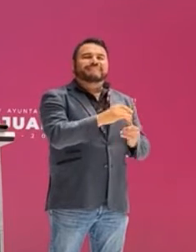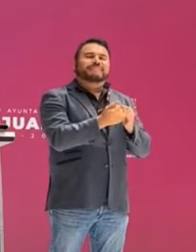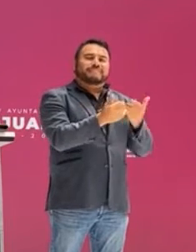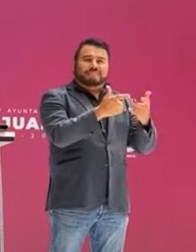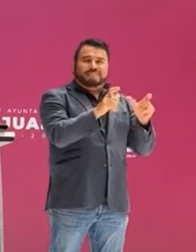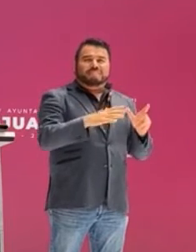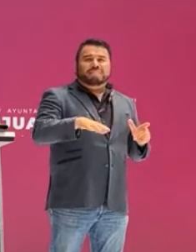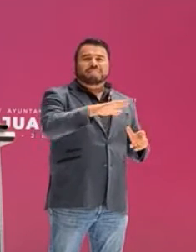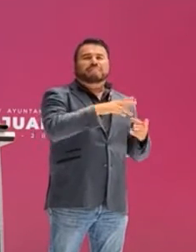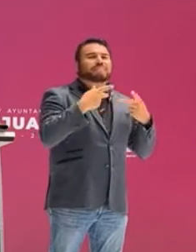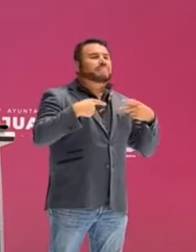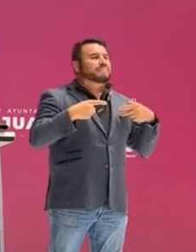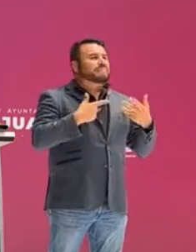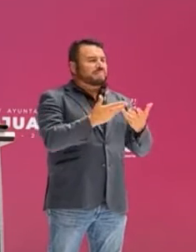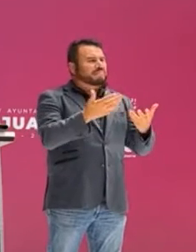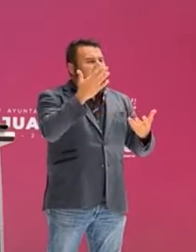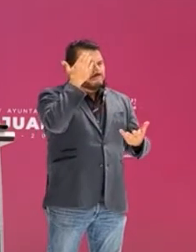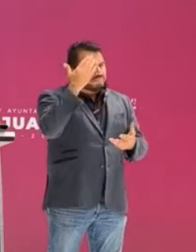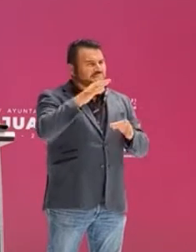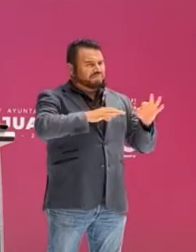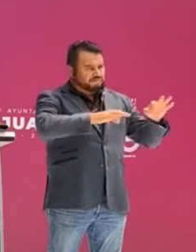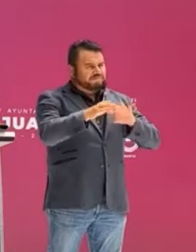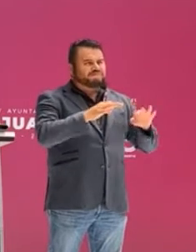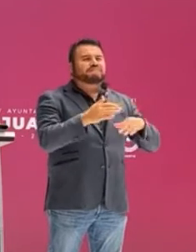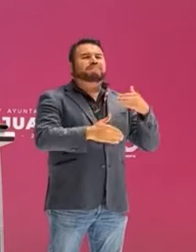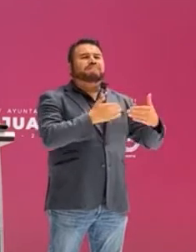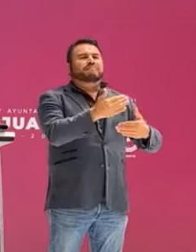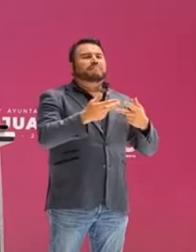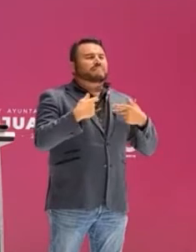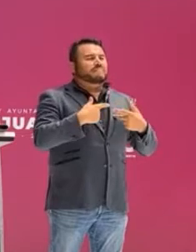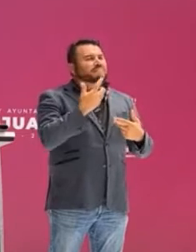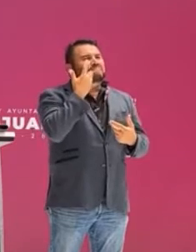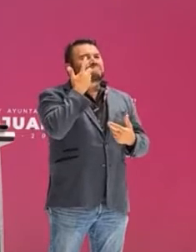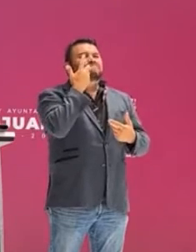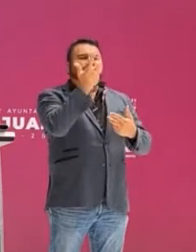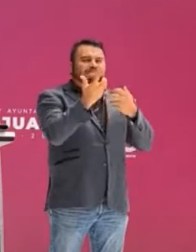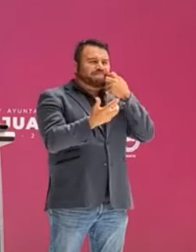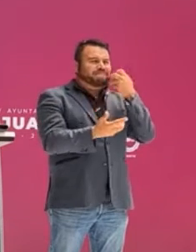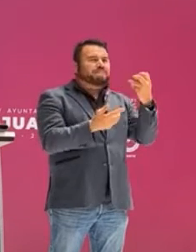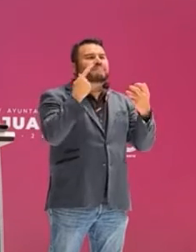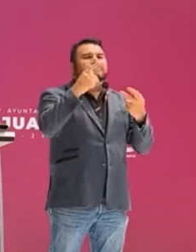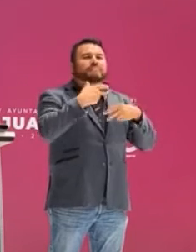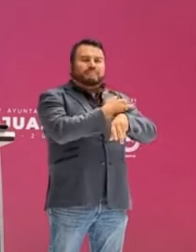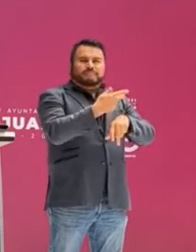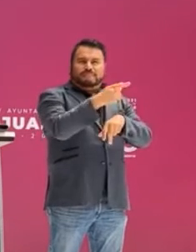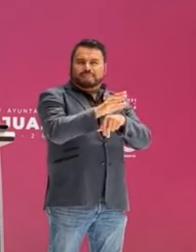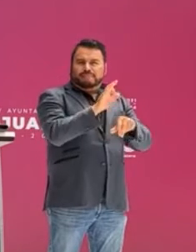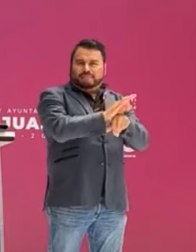Por sus anhelos en beneficio de su familia y nuestra ciudad. Solo les